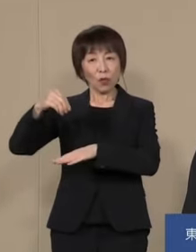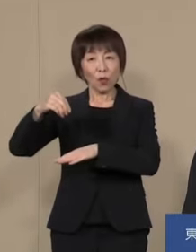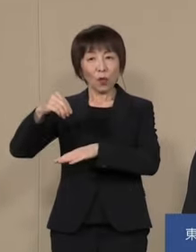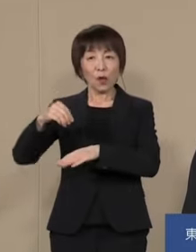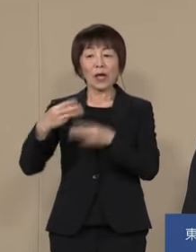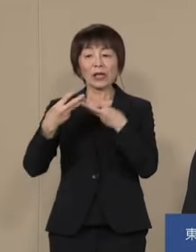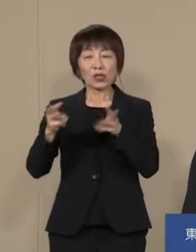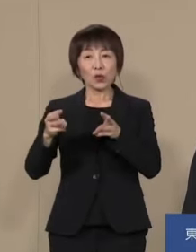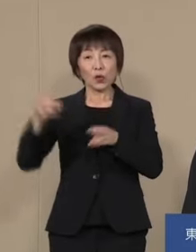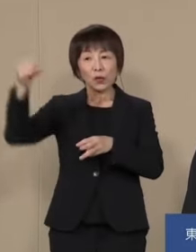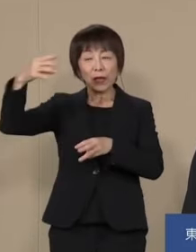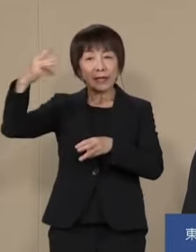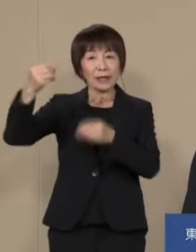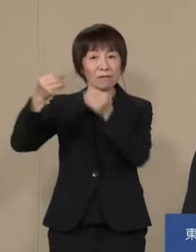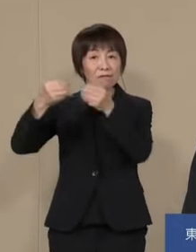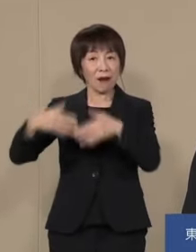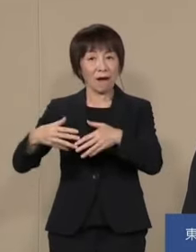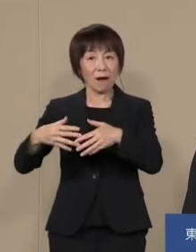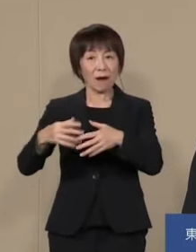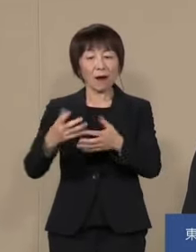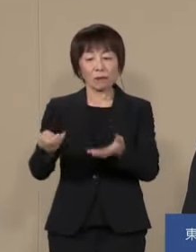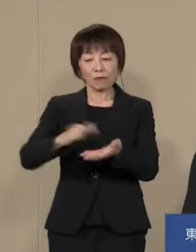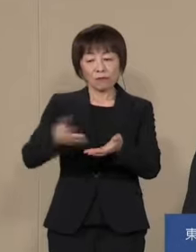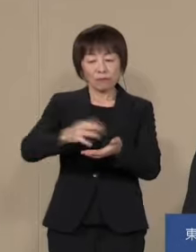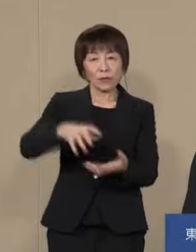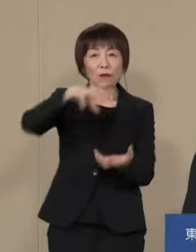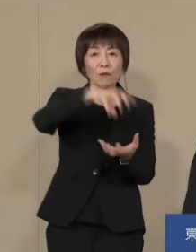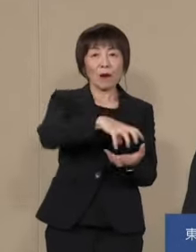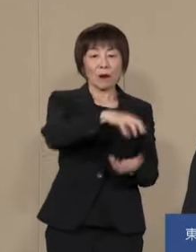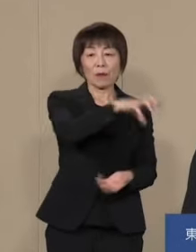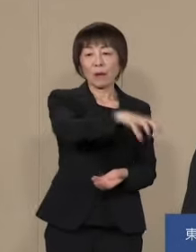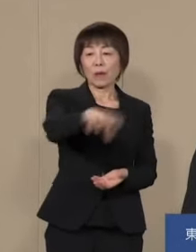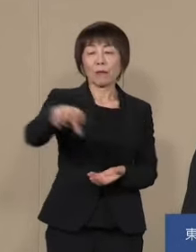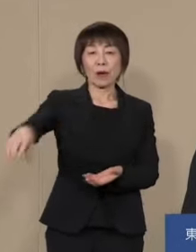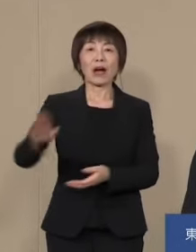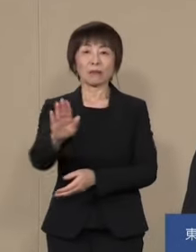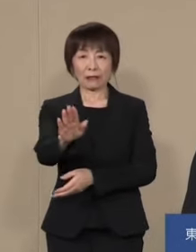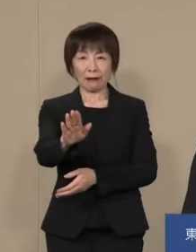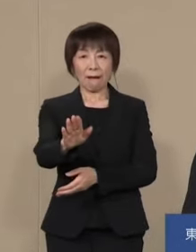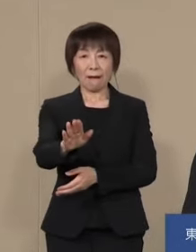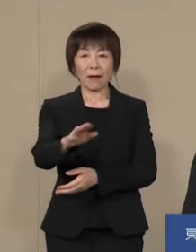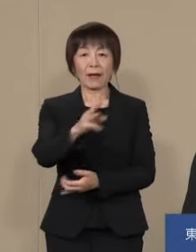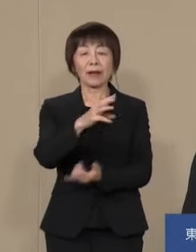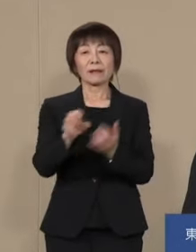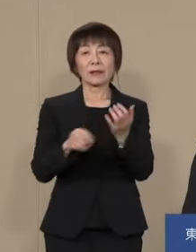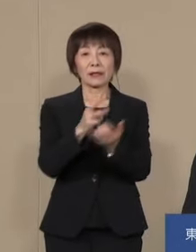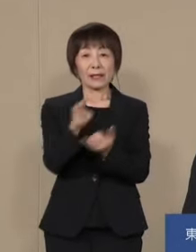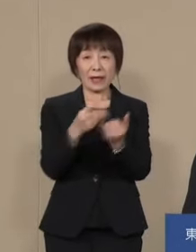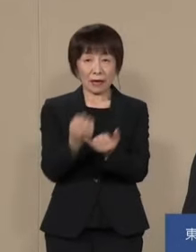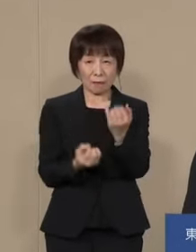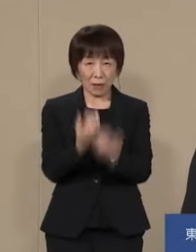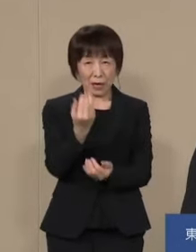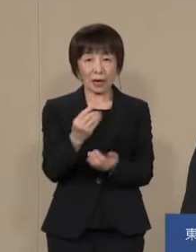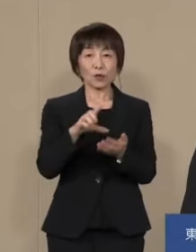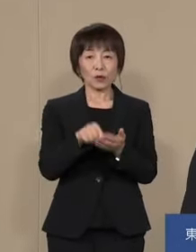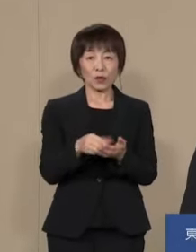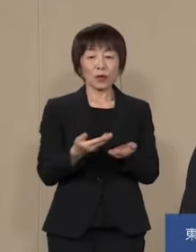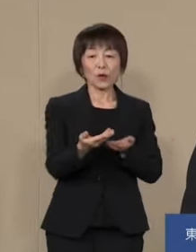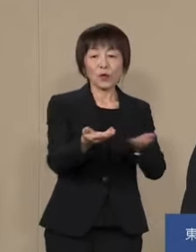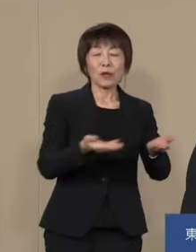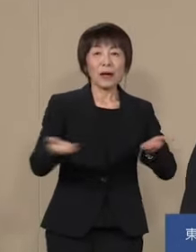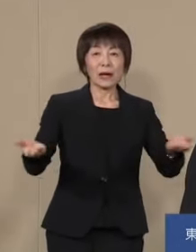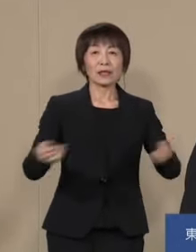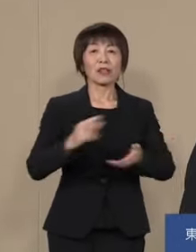非常用発電機こういったものがワンパッケージで各地に準備されていて災害屋を来た時にこれらを振り回して使うという